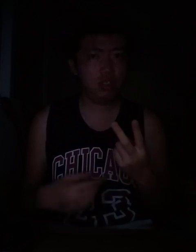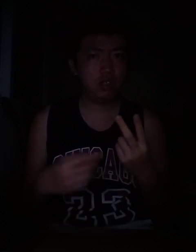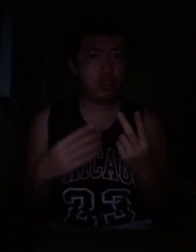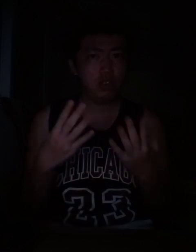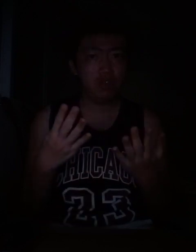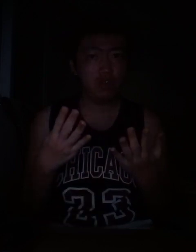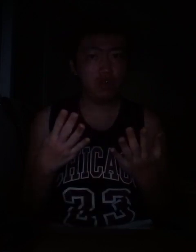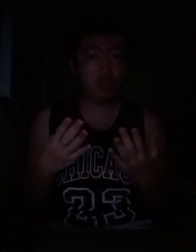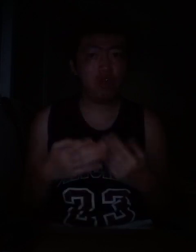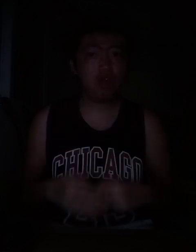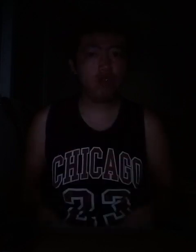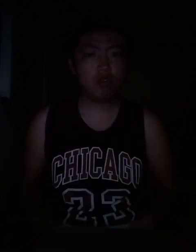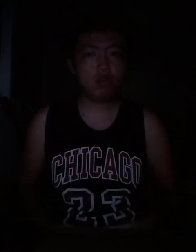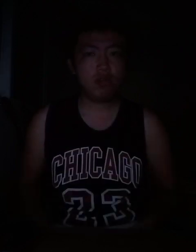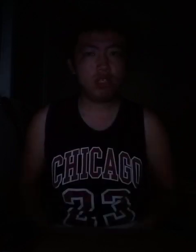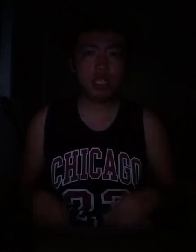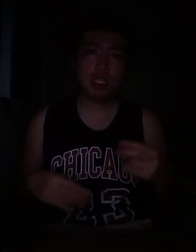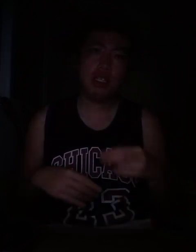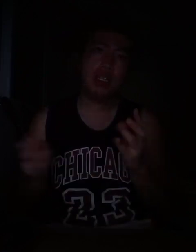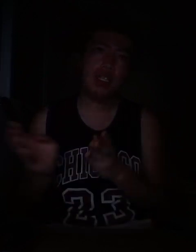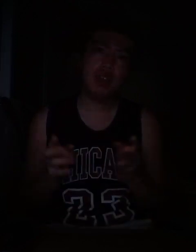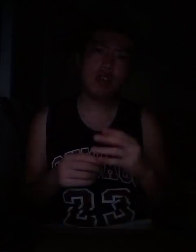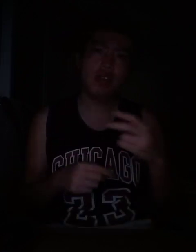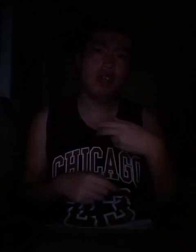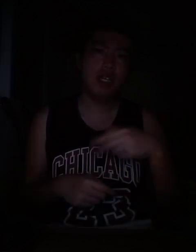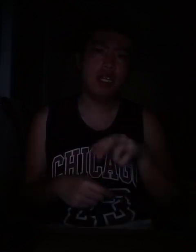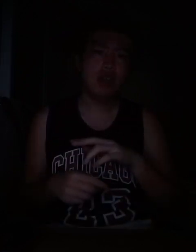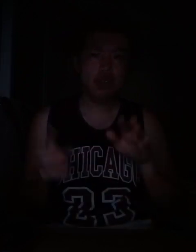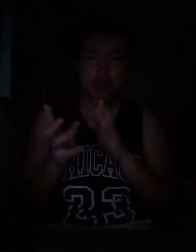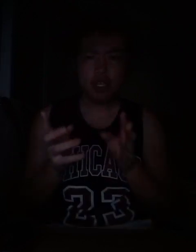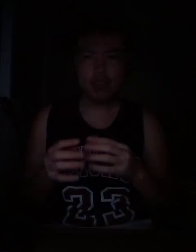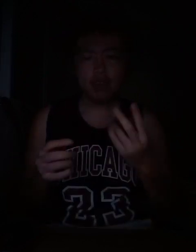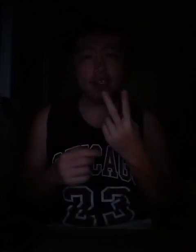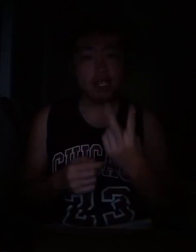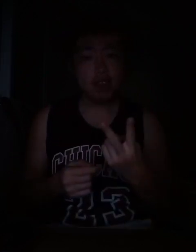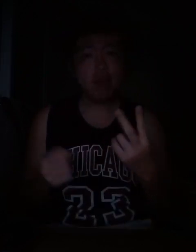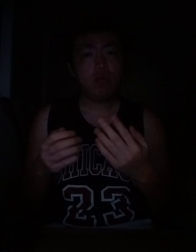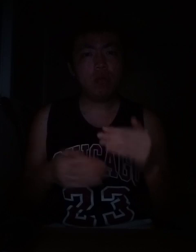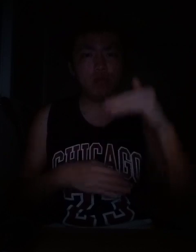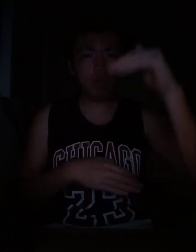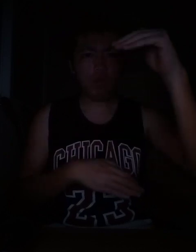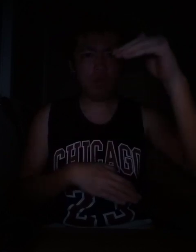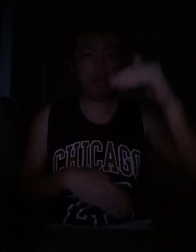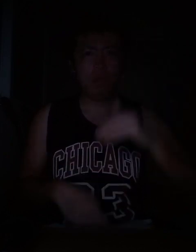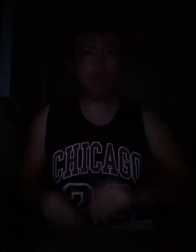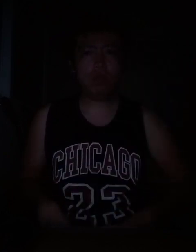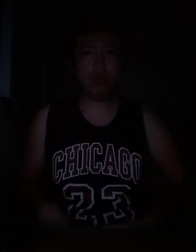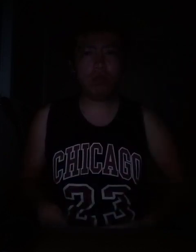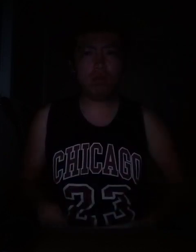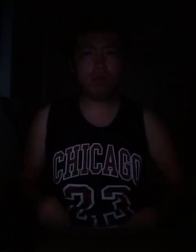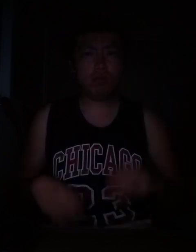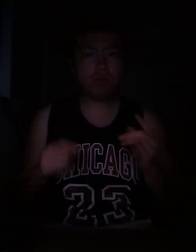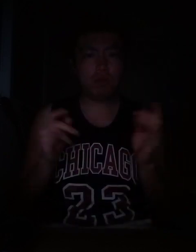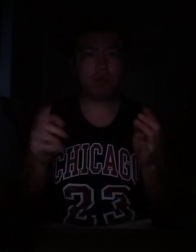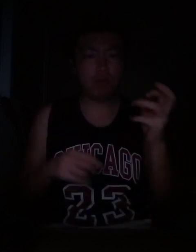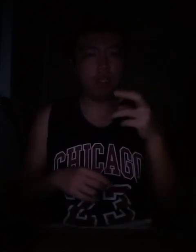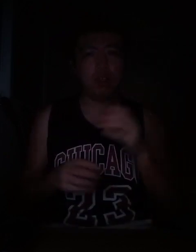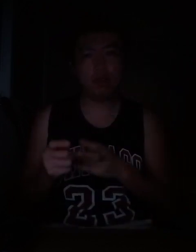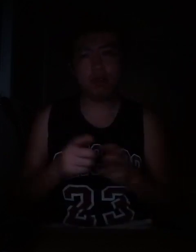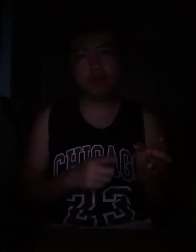29도입니다. 대한해협의 해수온도는 평년보다 무려 2도나 높습니다. 26도 이상의 조건에서 발생하는